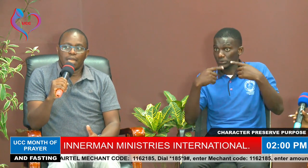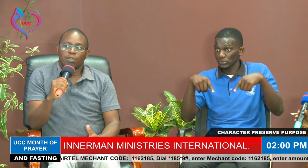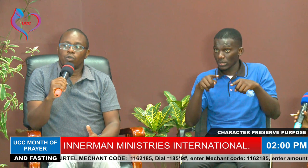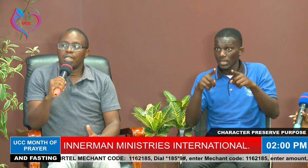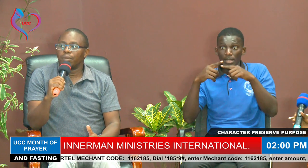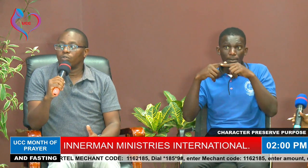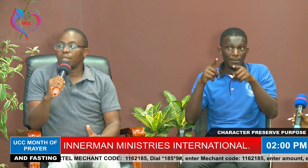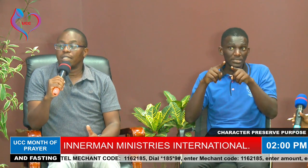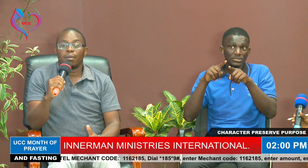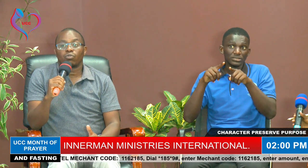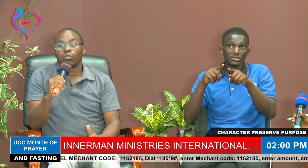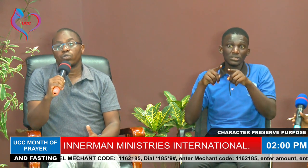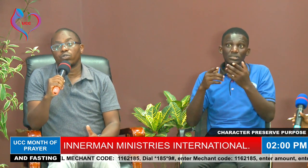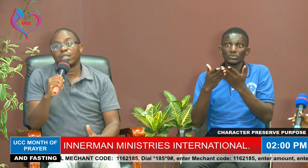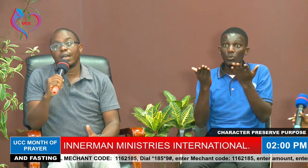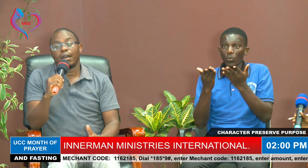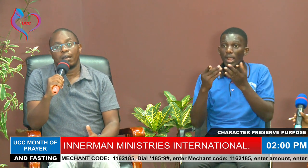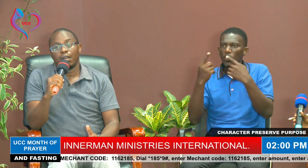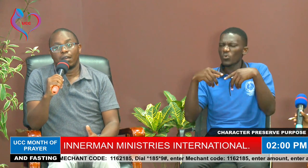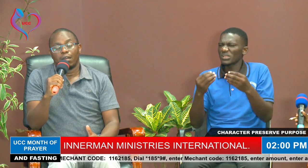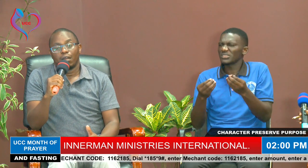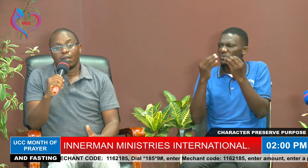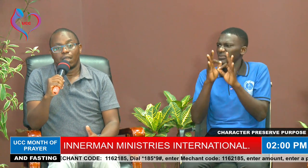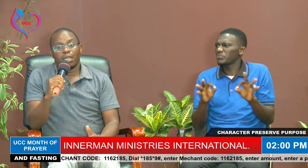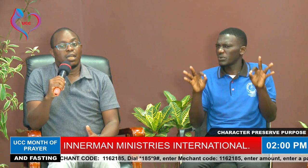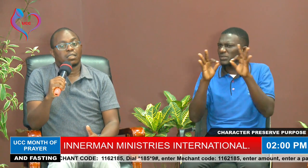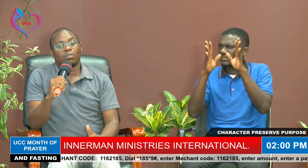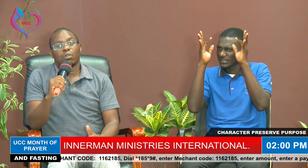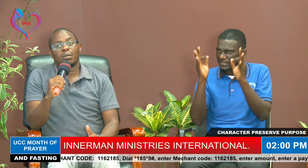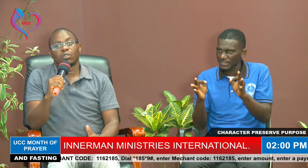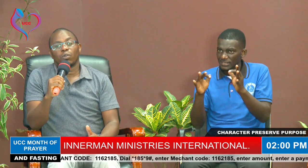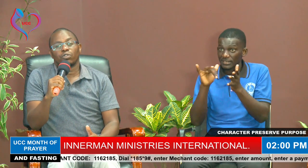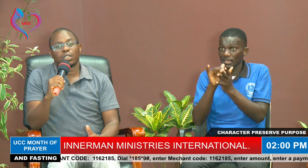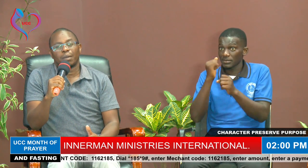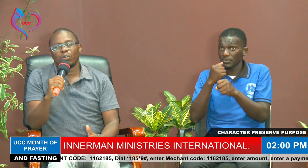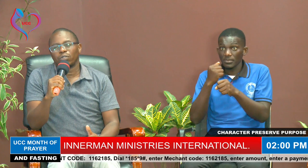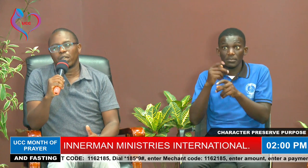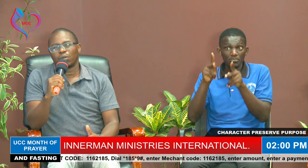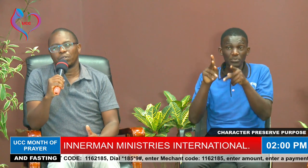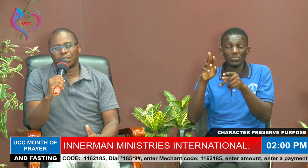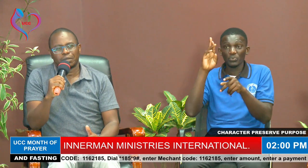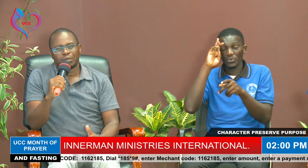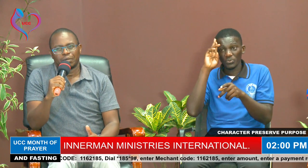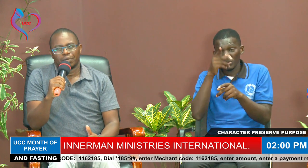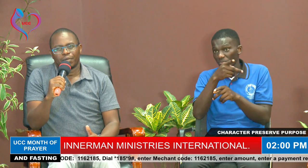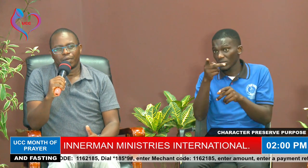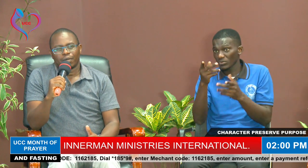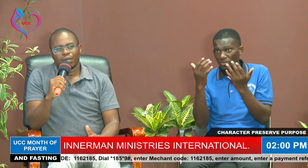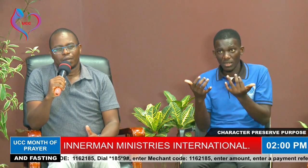na yewe tukolele ebintu bilitira abantu okutujukira era sengolo ale abantu bakujukira bakujukira coach